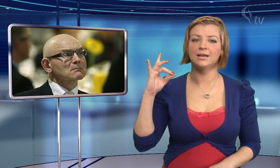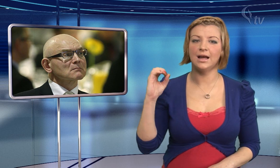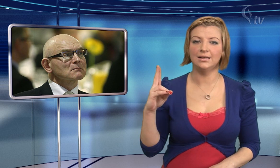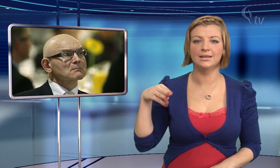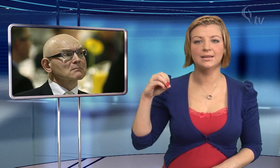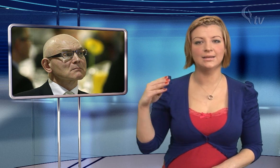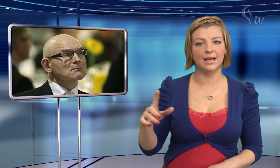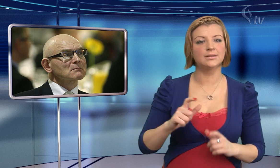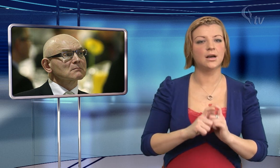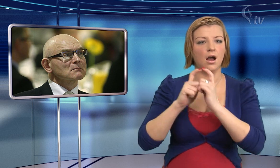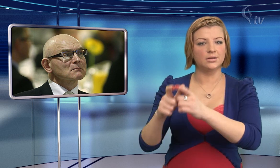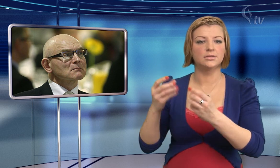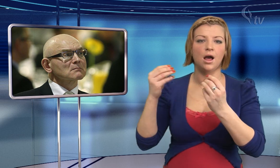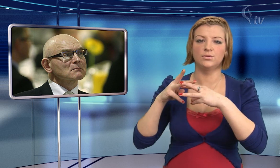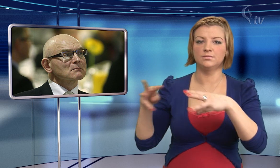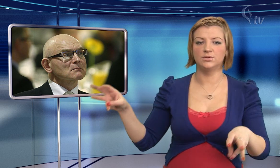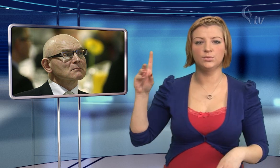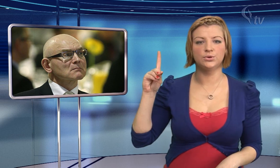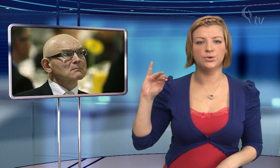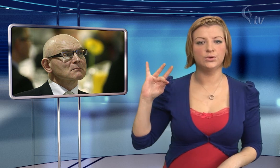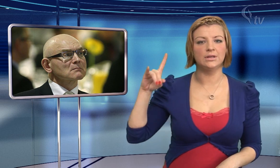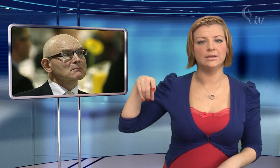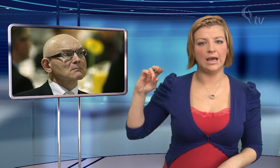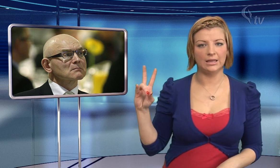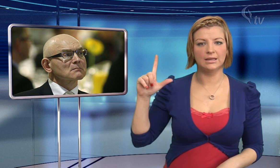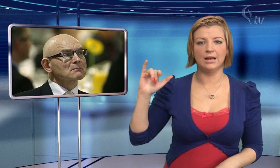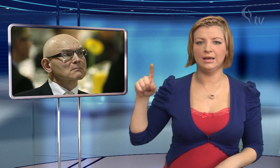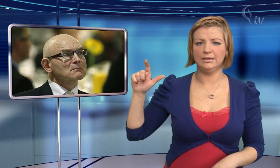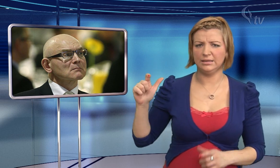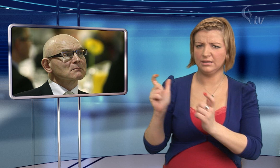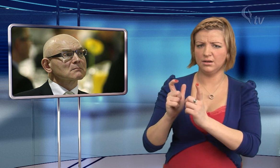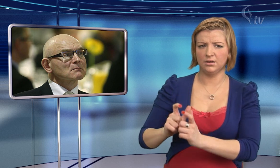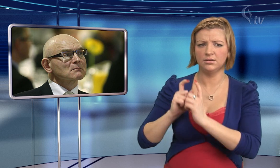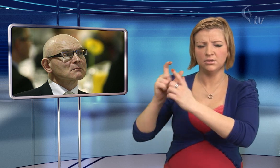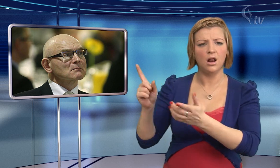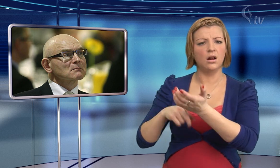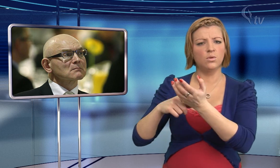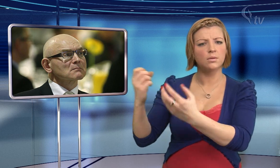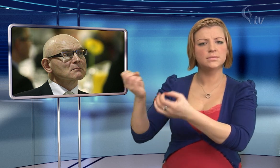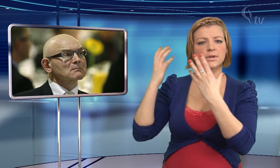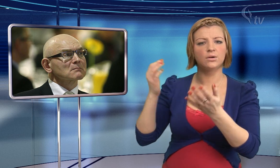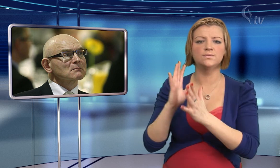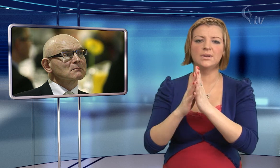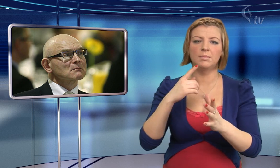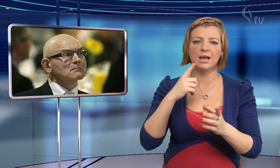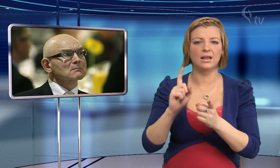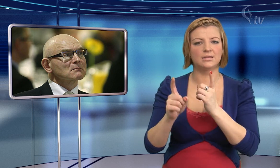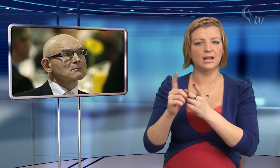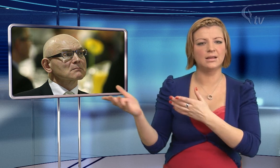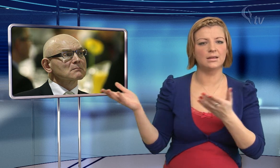Õiguskantsler Indrek Teder saatis rahandusminister Jürgen Ligile kirja, milles nõuab selgitusi viipekeele